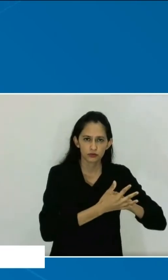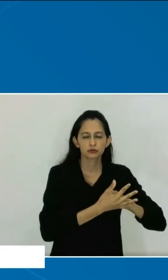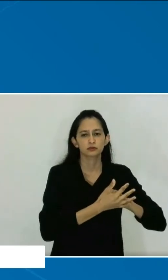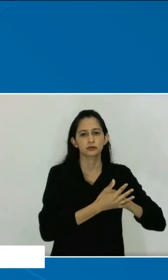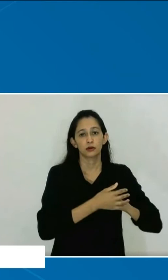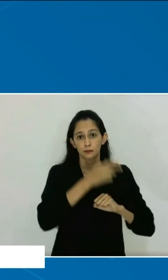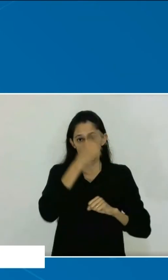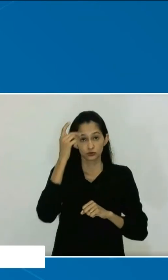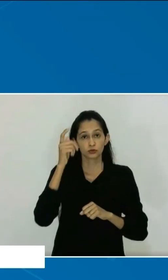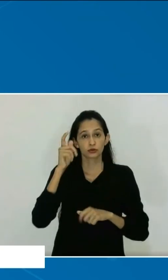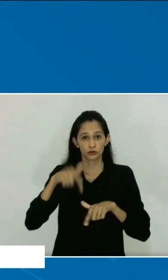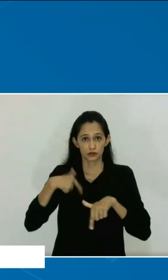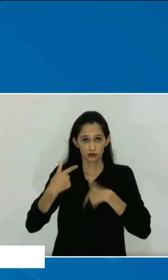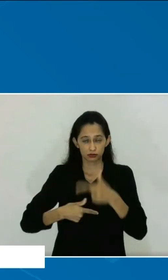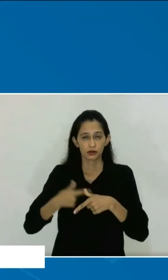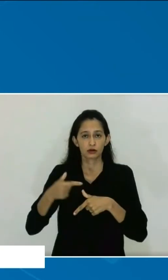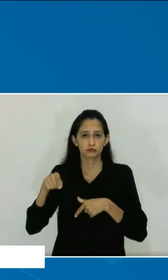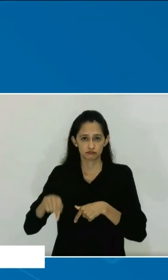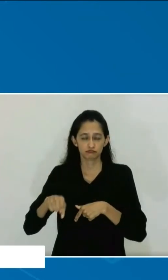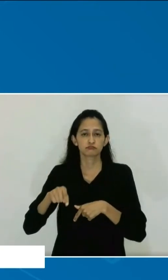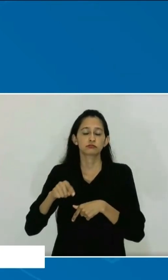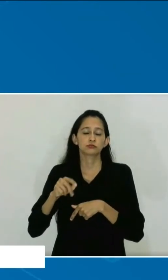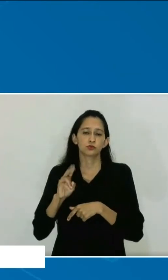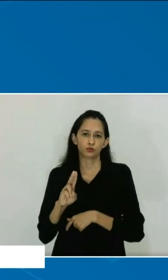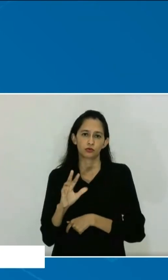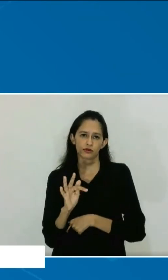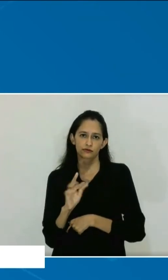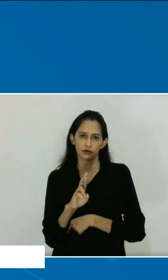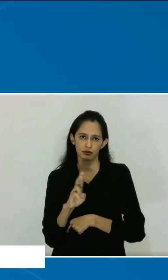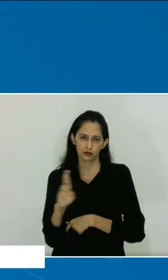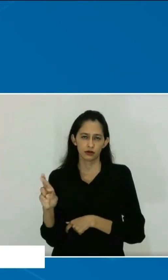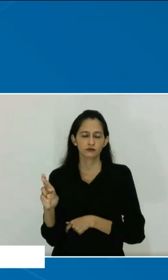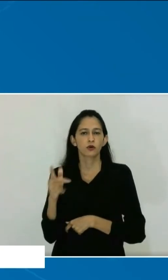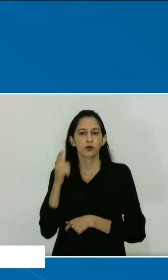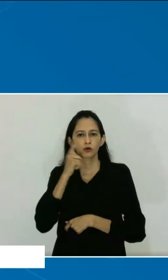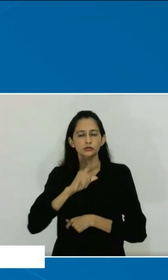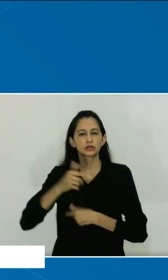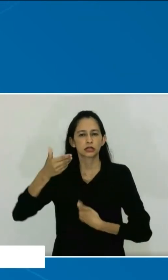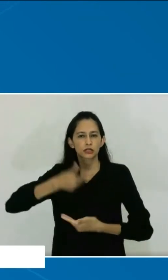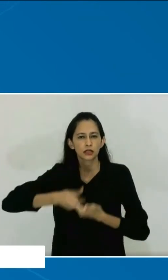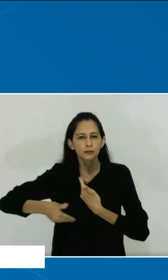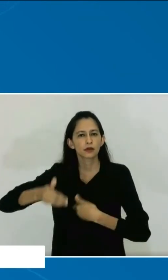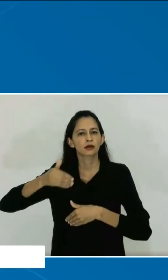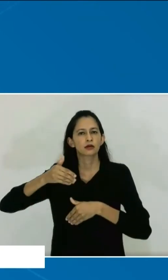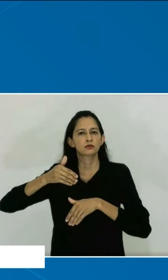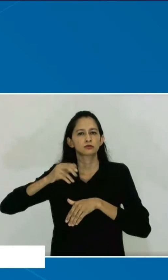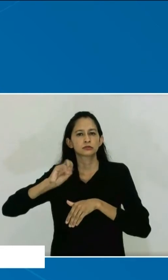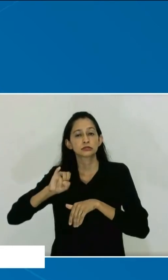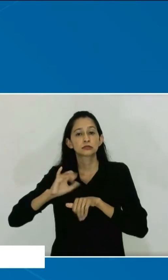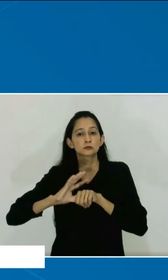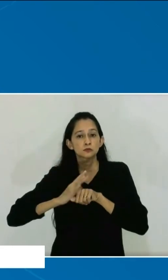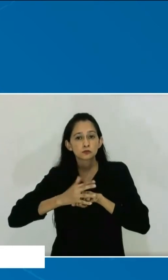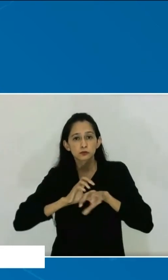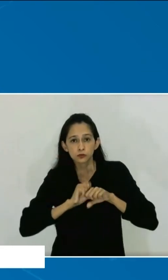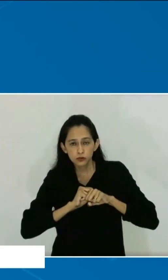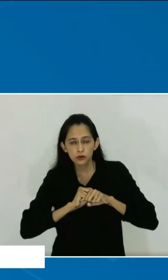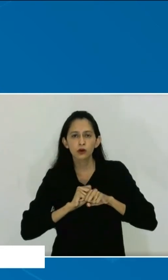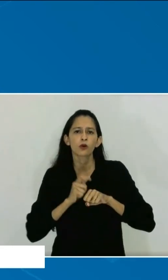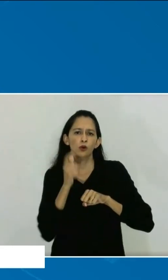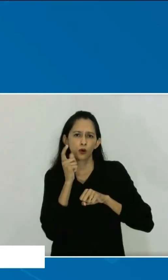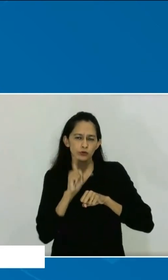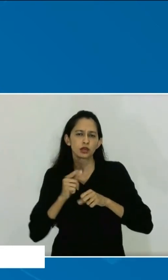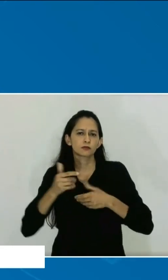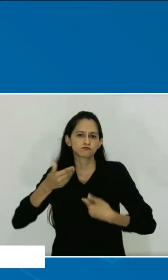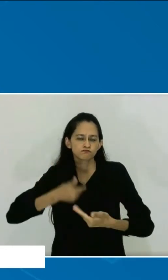acompanhamento e pudesse realizar o tratamento antecipado quando assim era possível. Fizemos